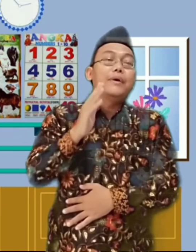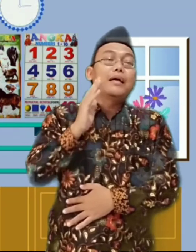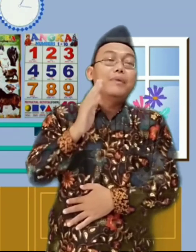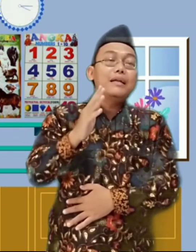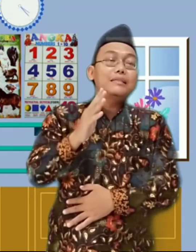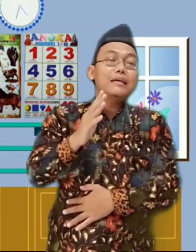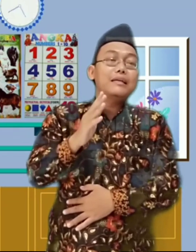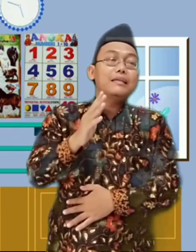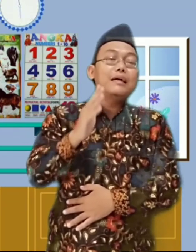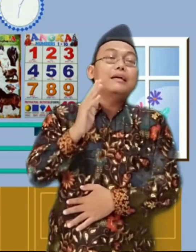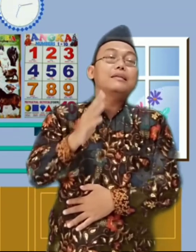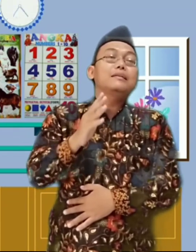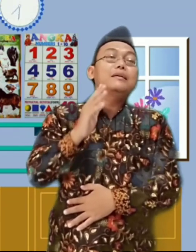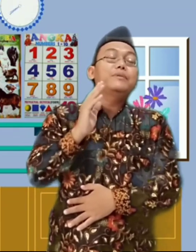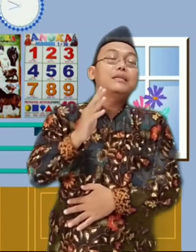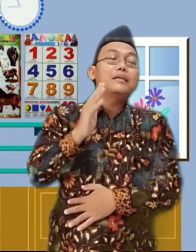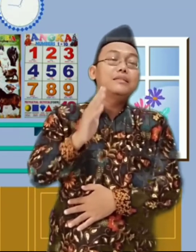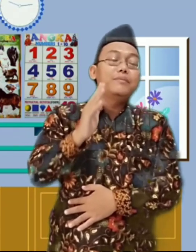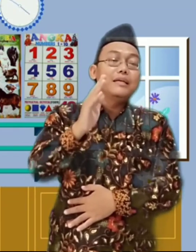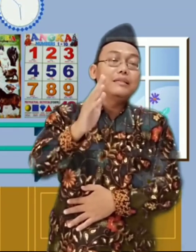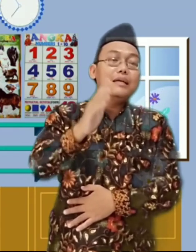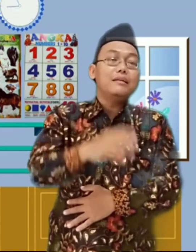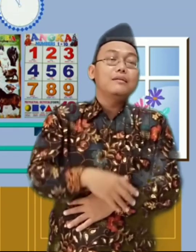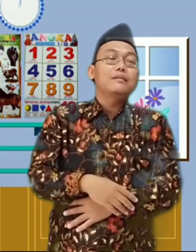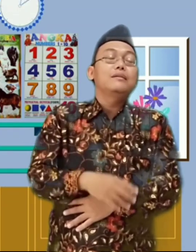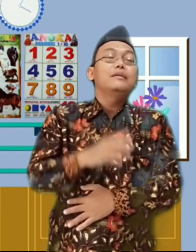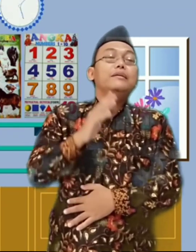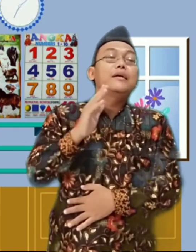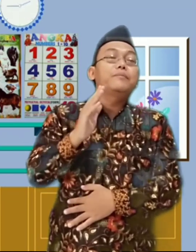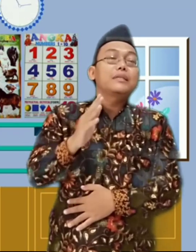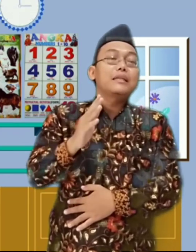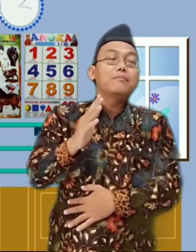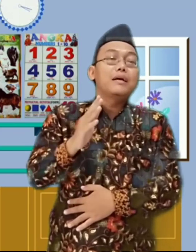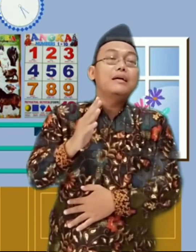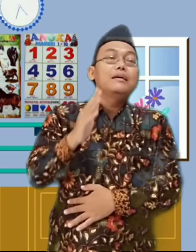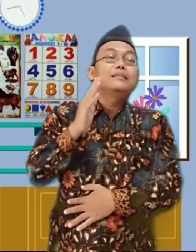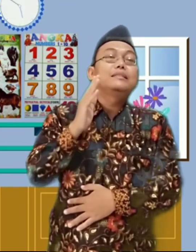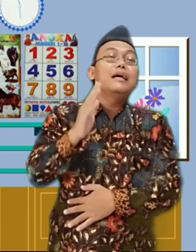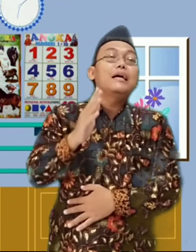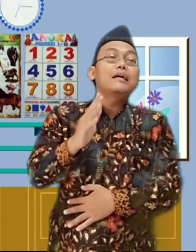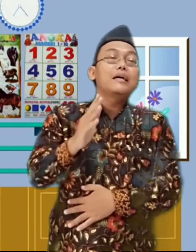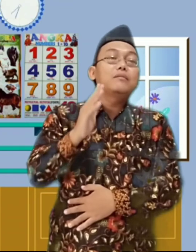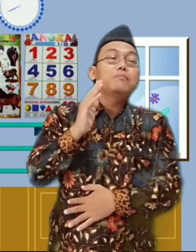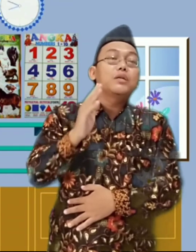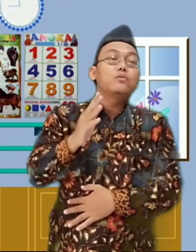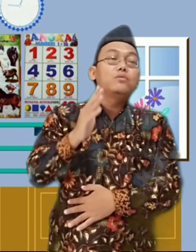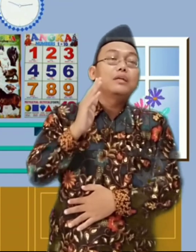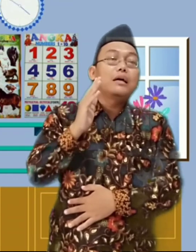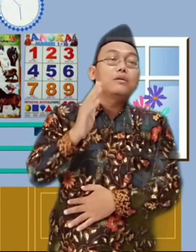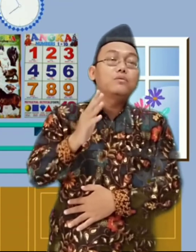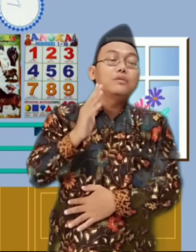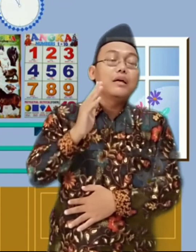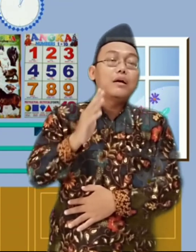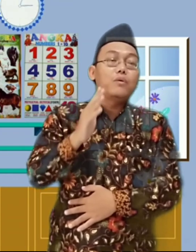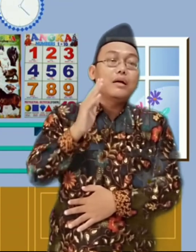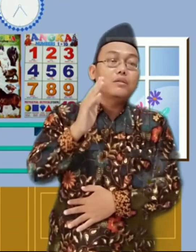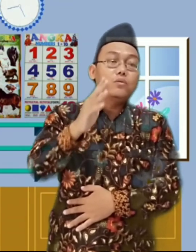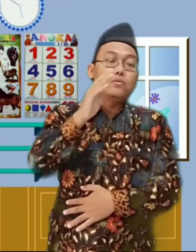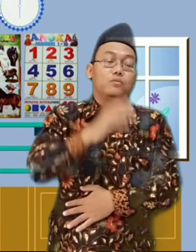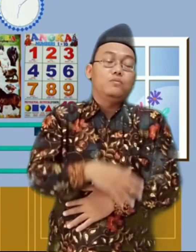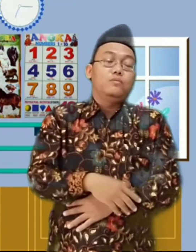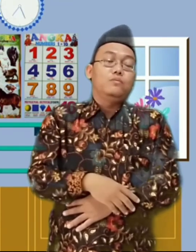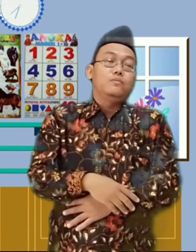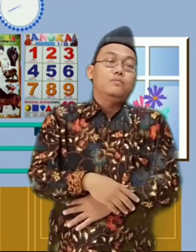Nah, bagaimana caranya agar kita bisa rajin belajar? Yang pertama, jangan menunda-nunda